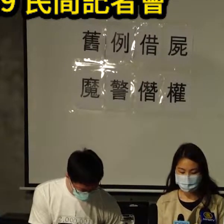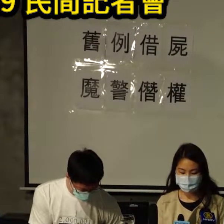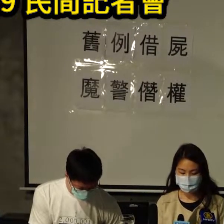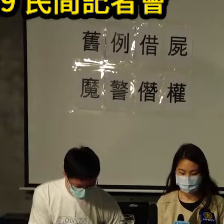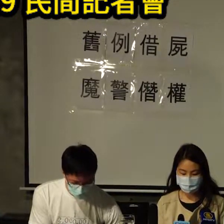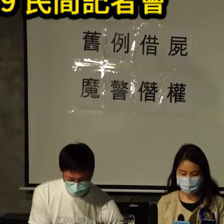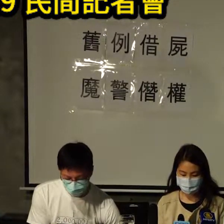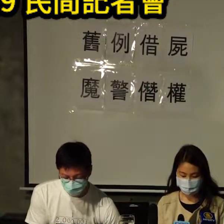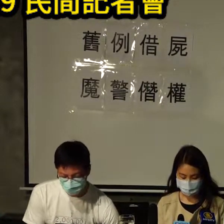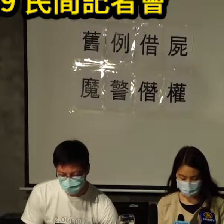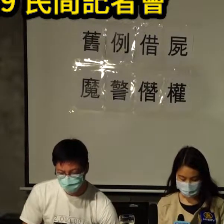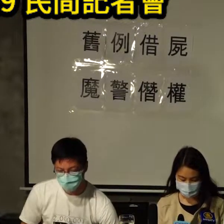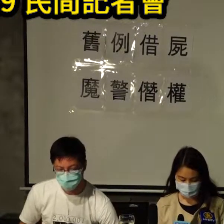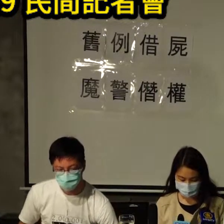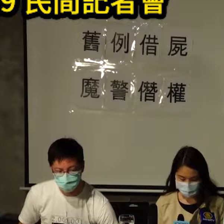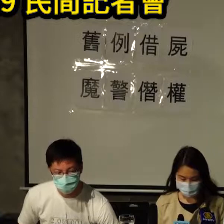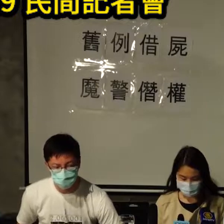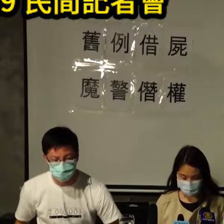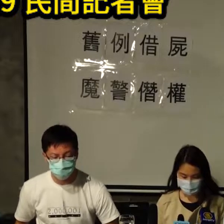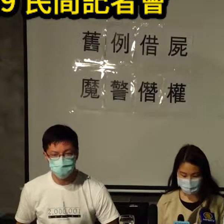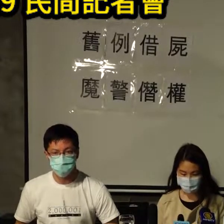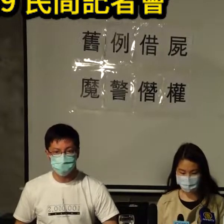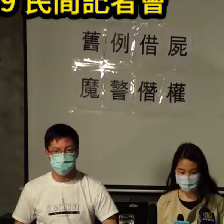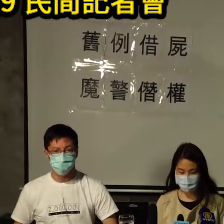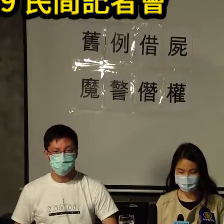我們會由我們的中文speaker開始